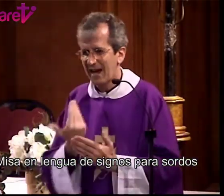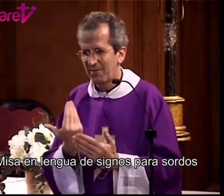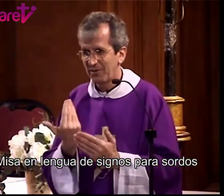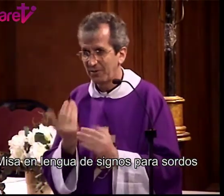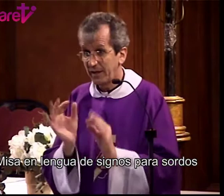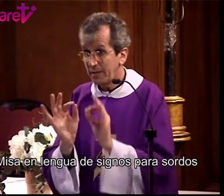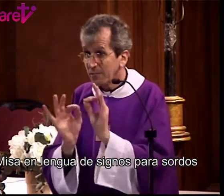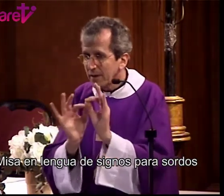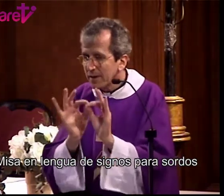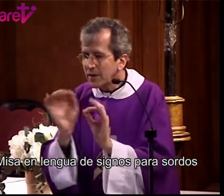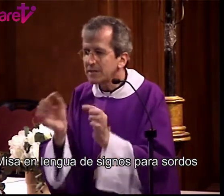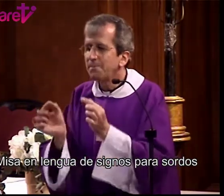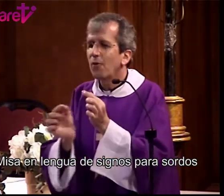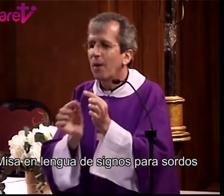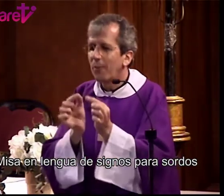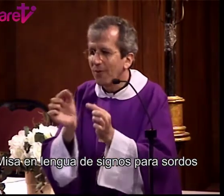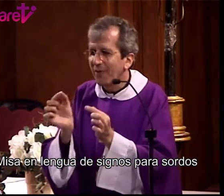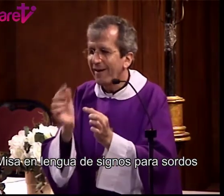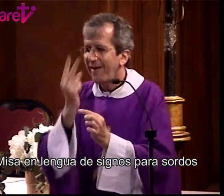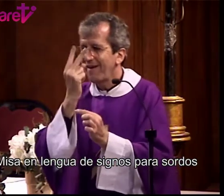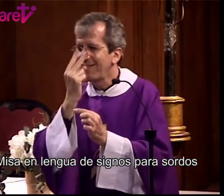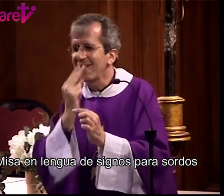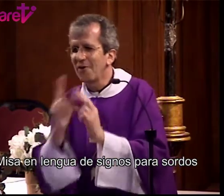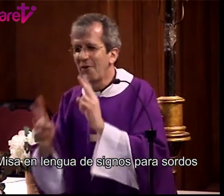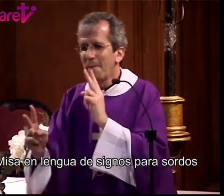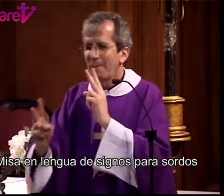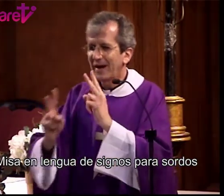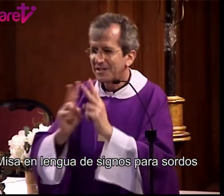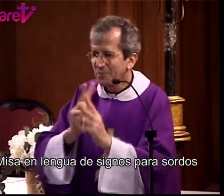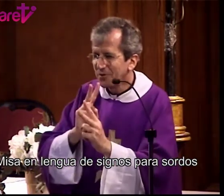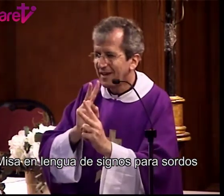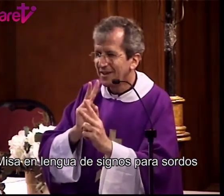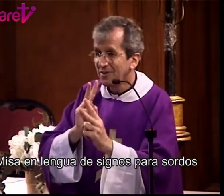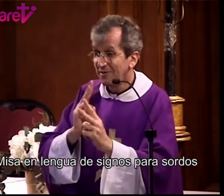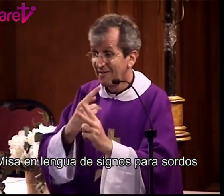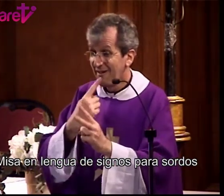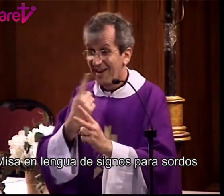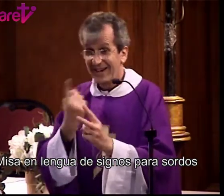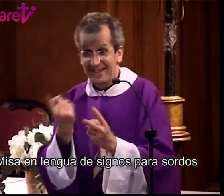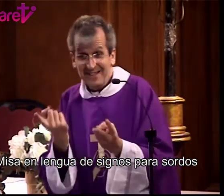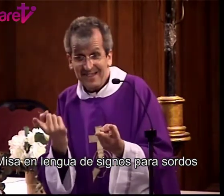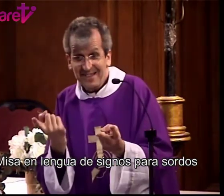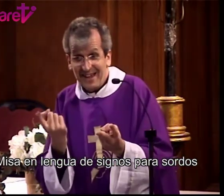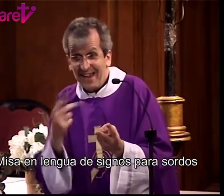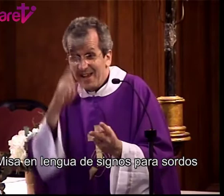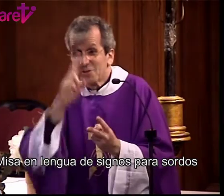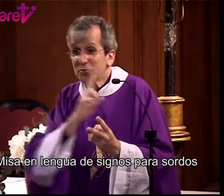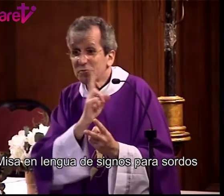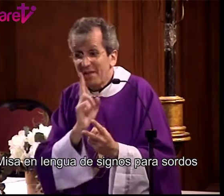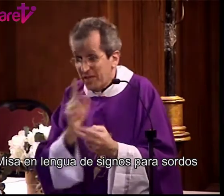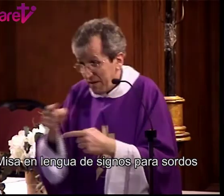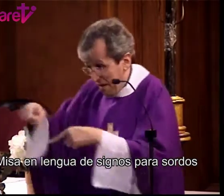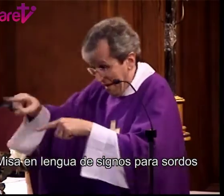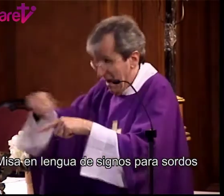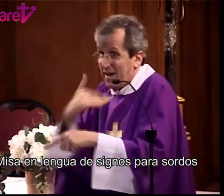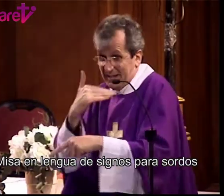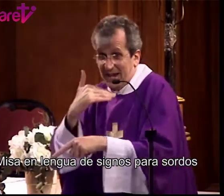sábado. Entonces, poco a poco, el ciego va respondiendo, les dice, sus padres dicen, él ya sabe,